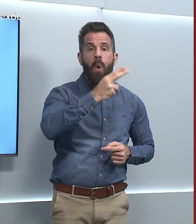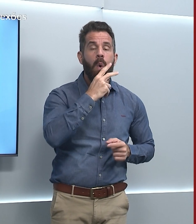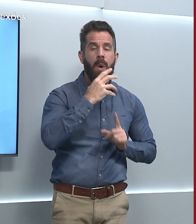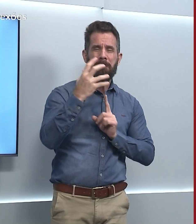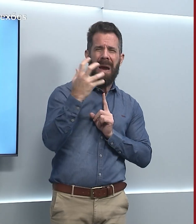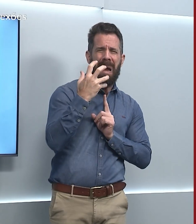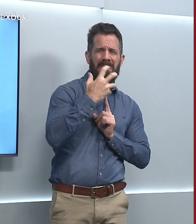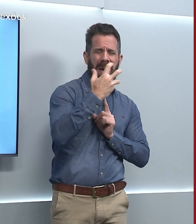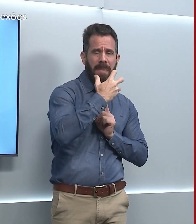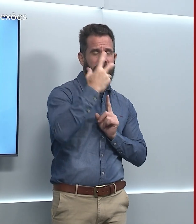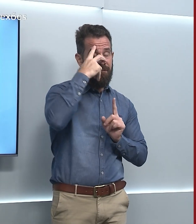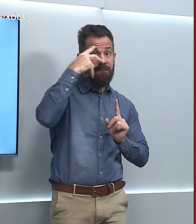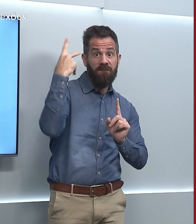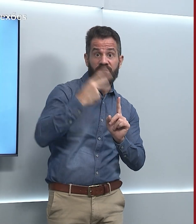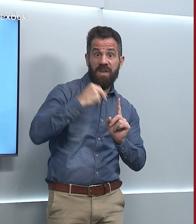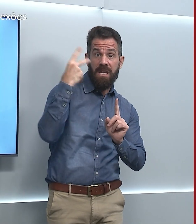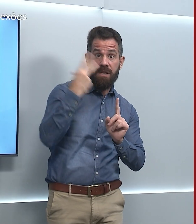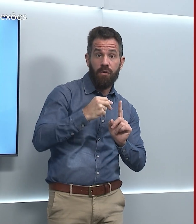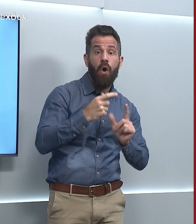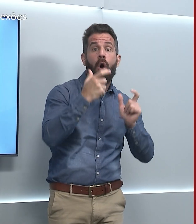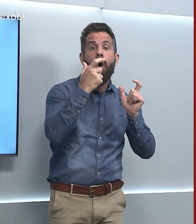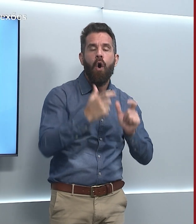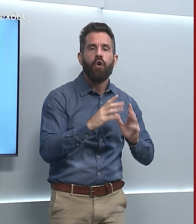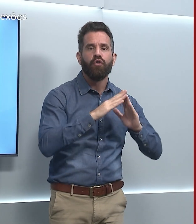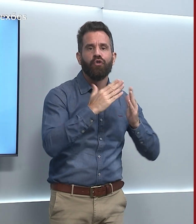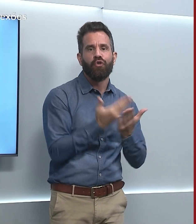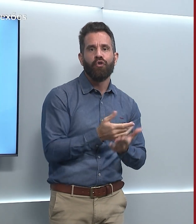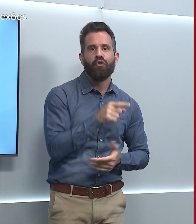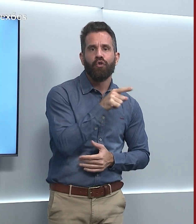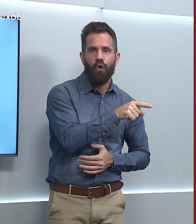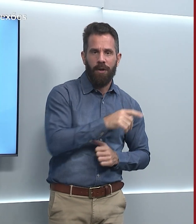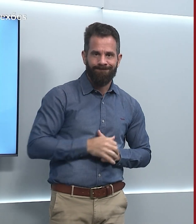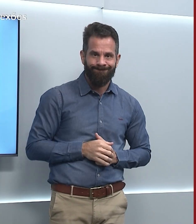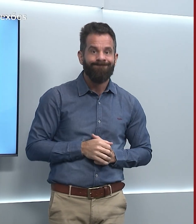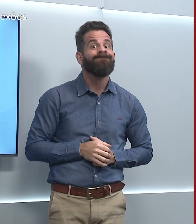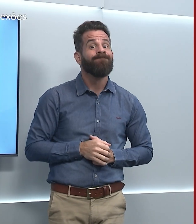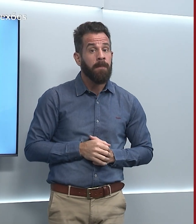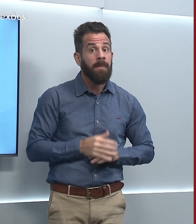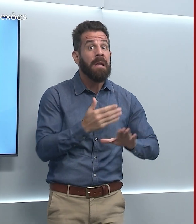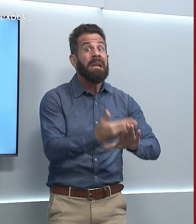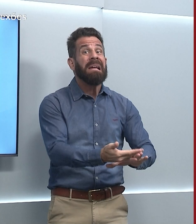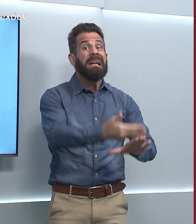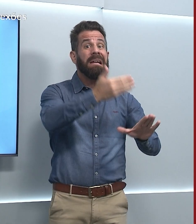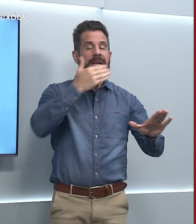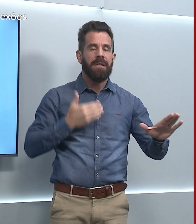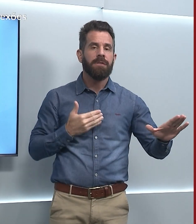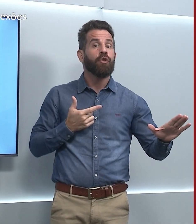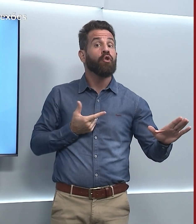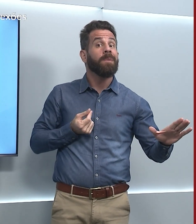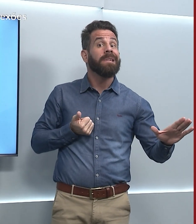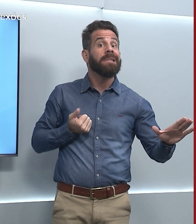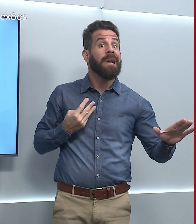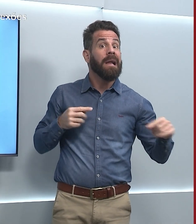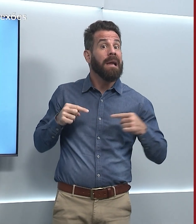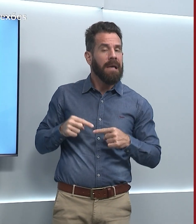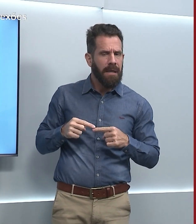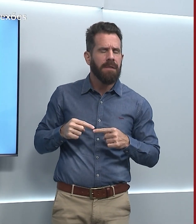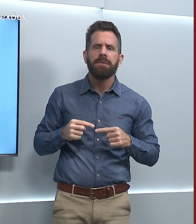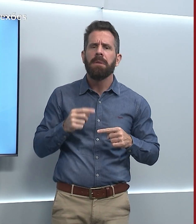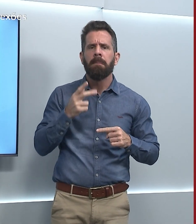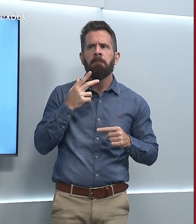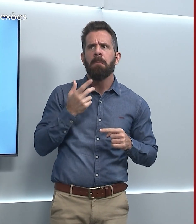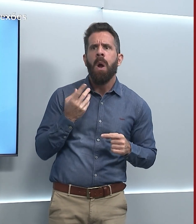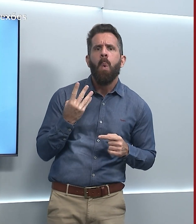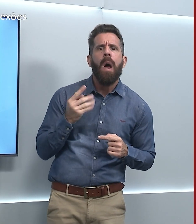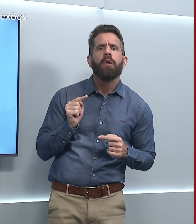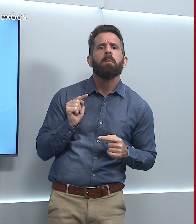psicológicos e físicos no contexto educacional. Uma década antes disso, em 2013, houve menos de